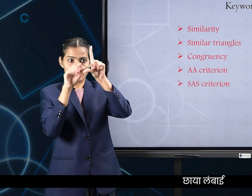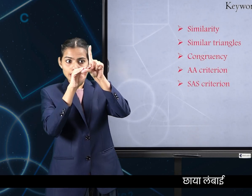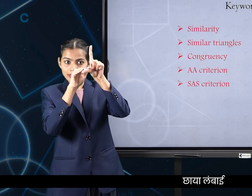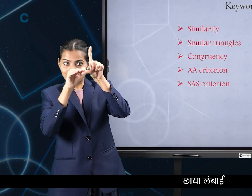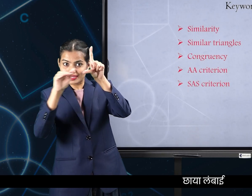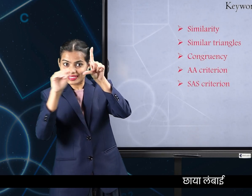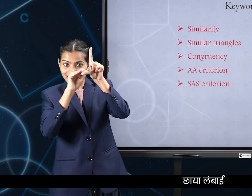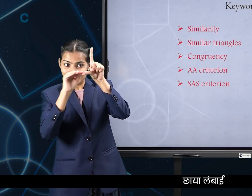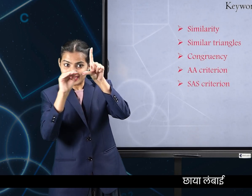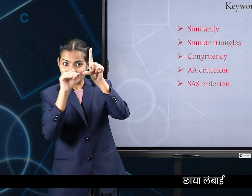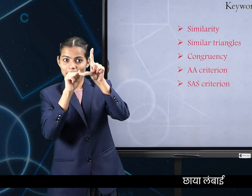छाया लंबाई।